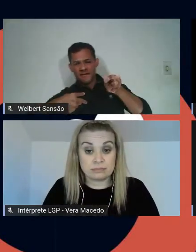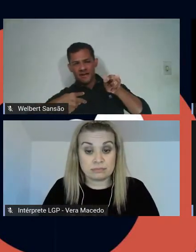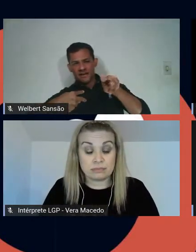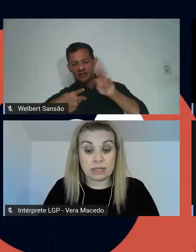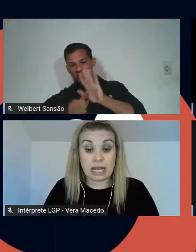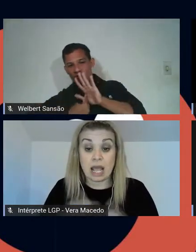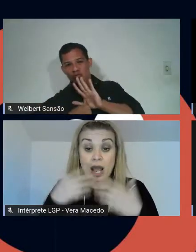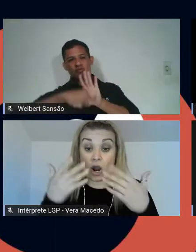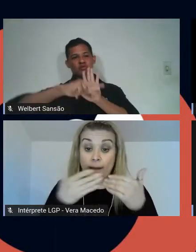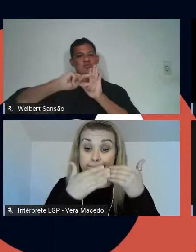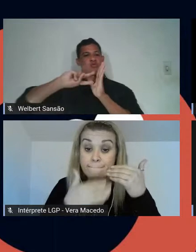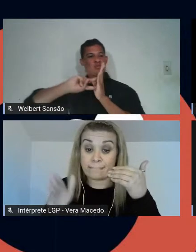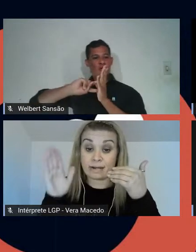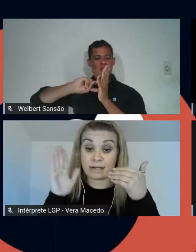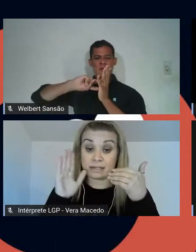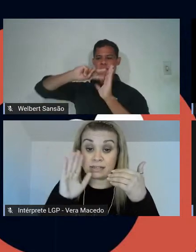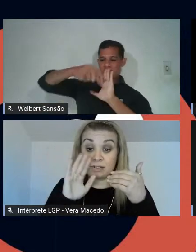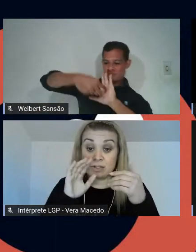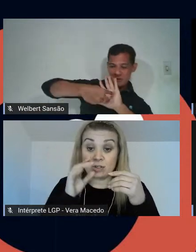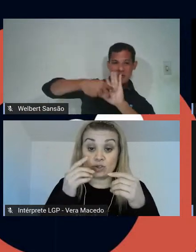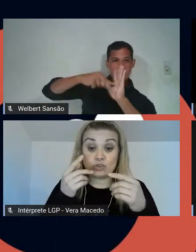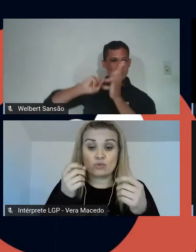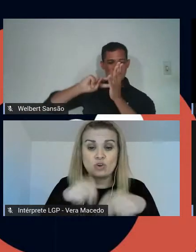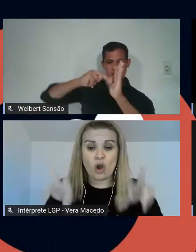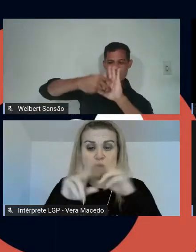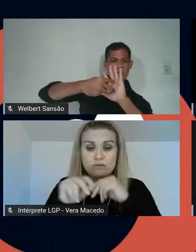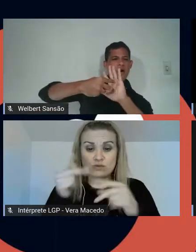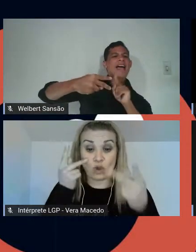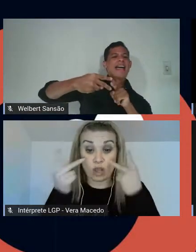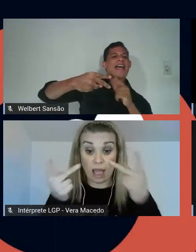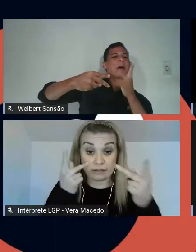a partir do olhar. Ah.